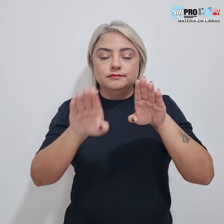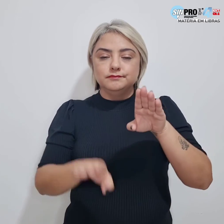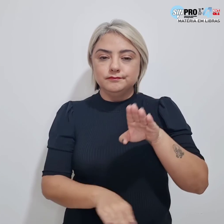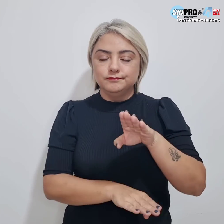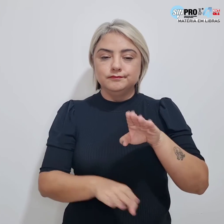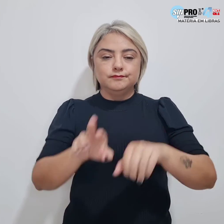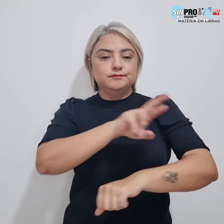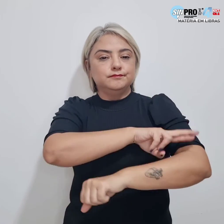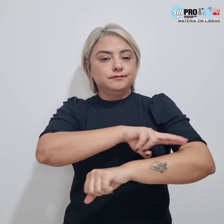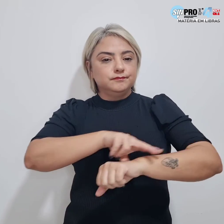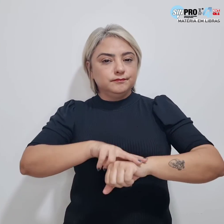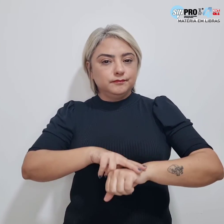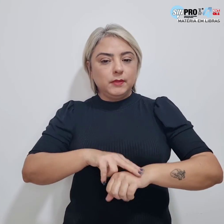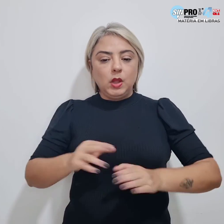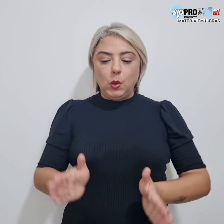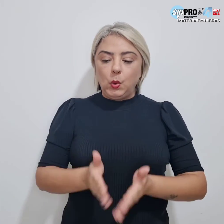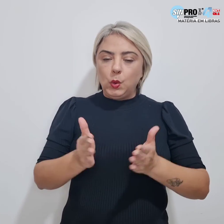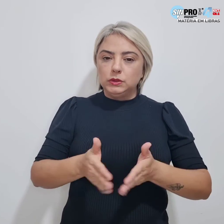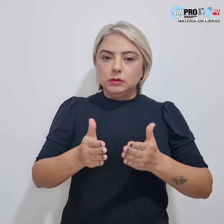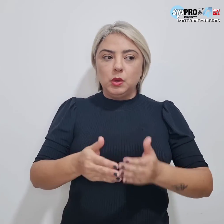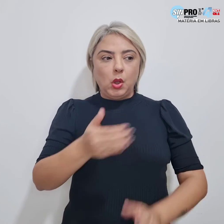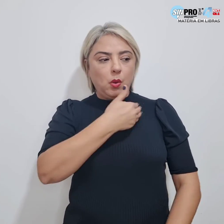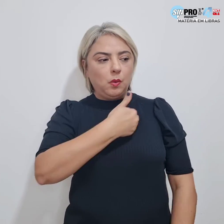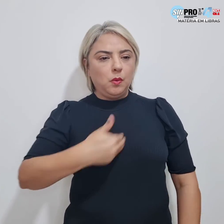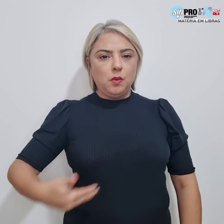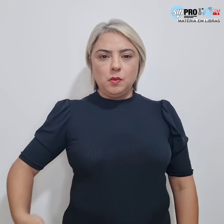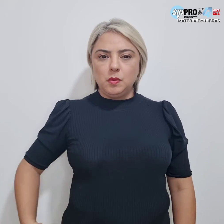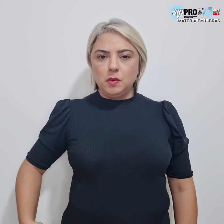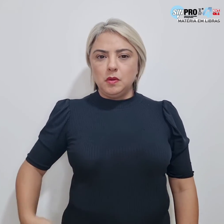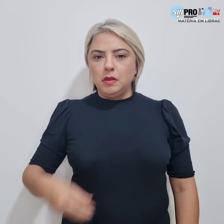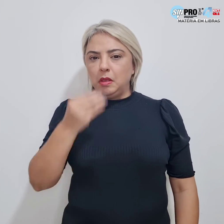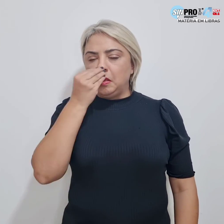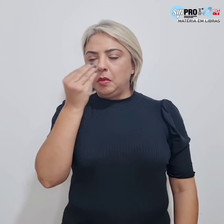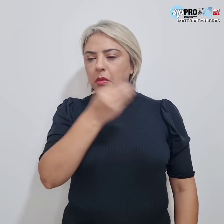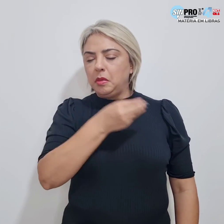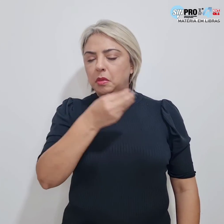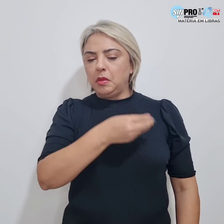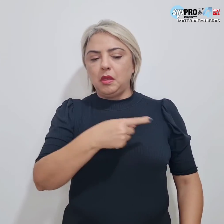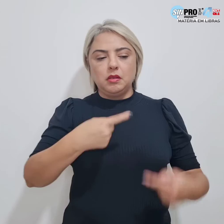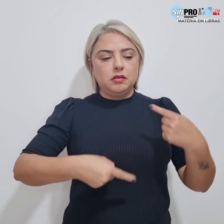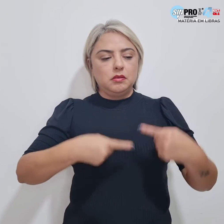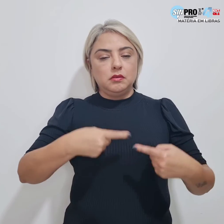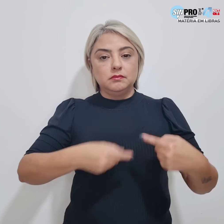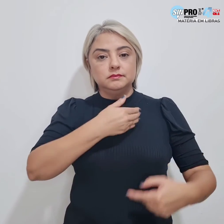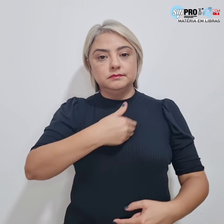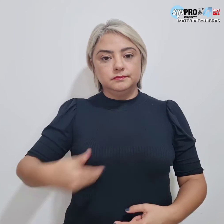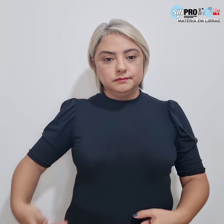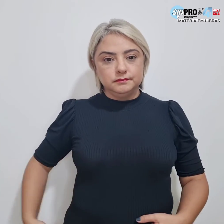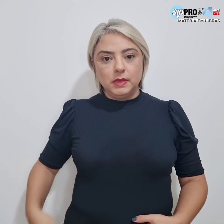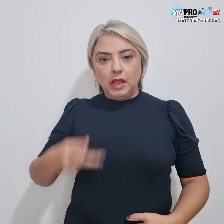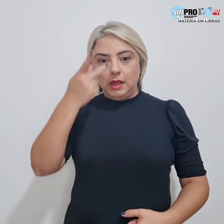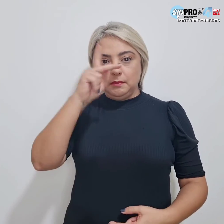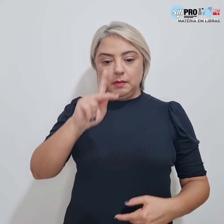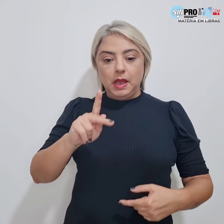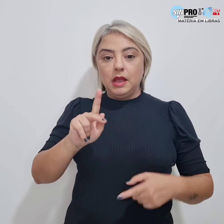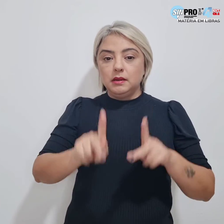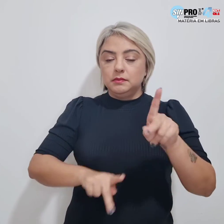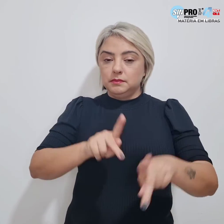racial, contribuída por um governo que negligencia as políticas públicas em prol da população negra. Qual